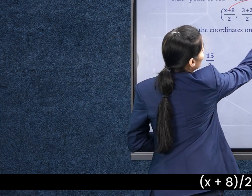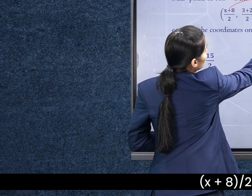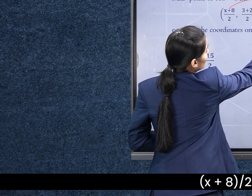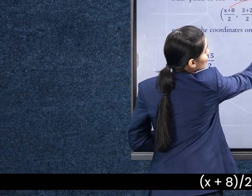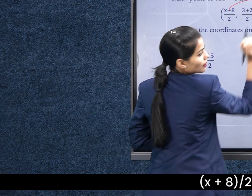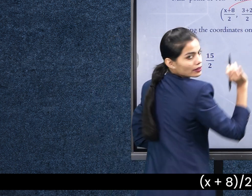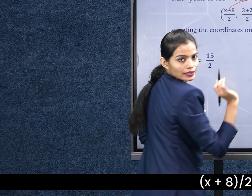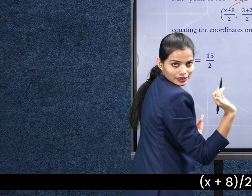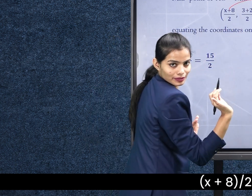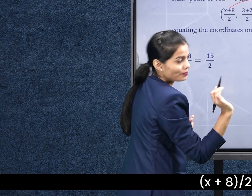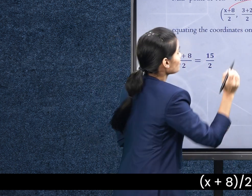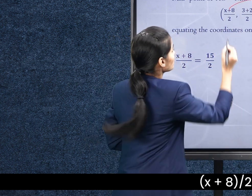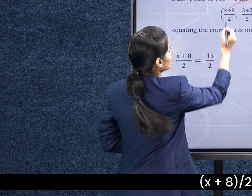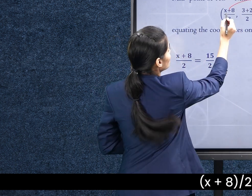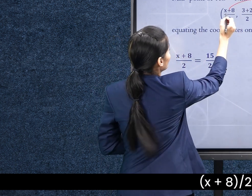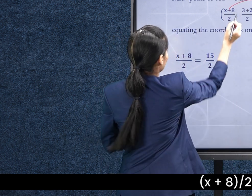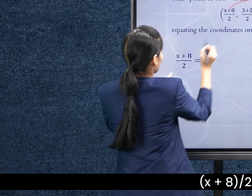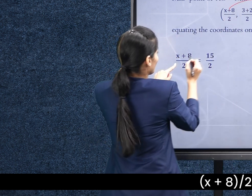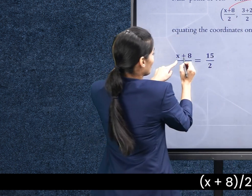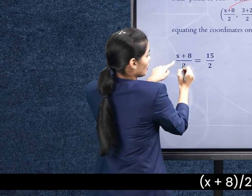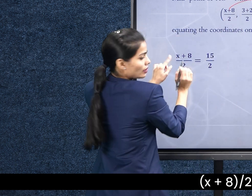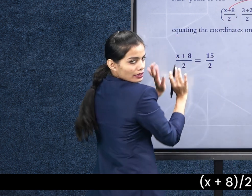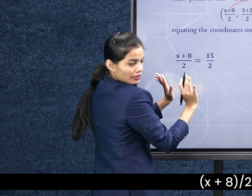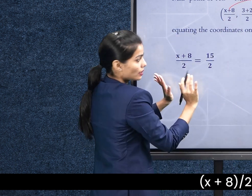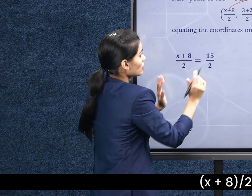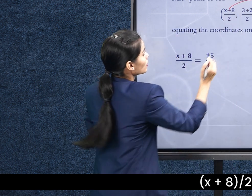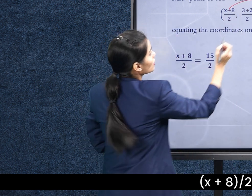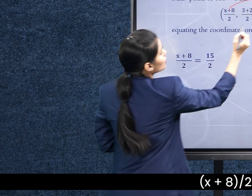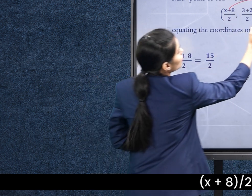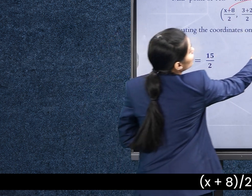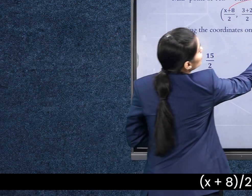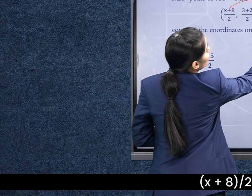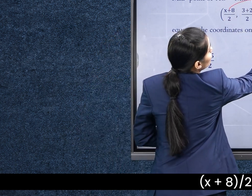x ಪ್ಲಸ್ 8/2 ಇಸ್ ಈಕ್ವಲ್ ಟು 15/2.